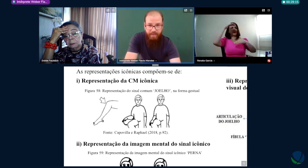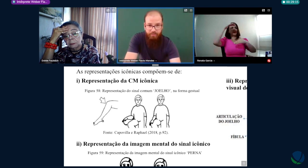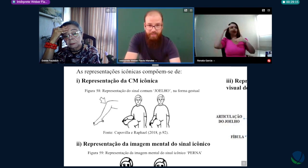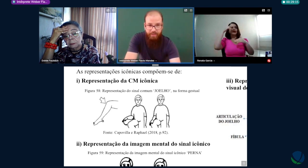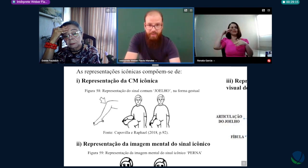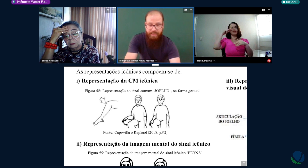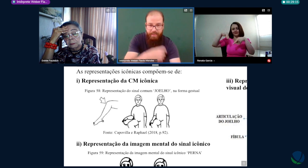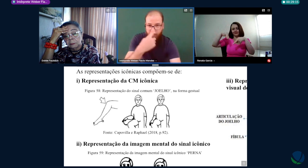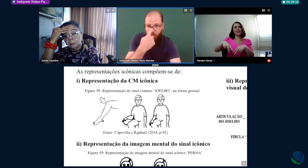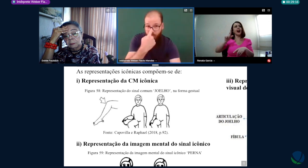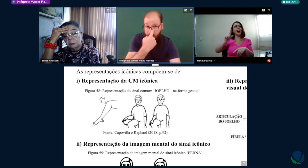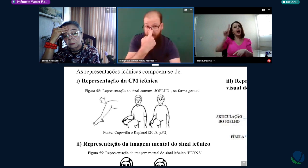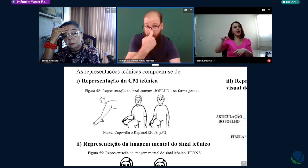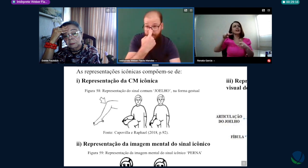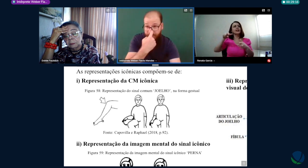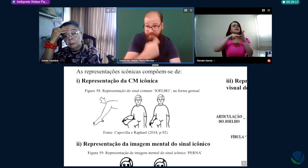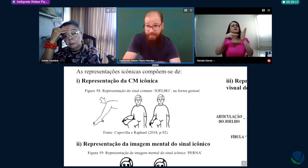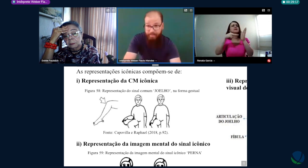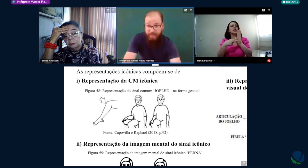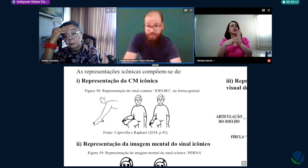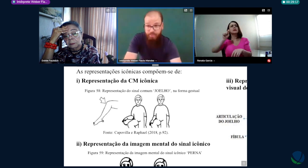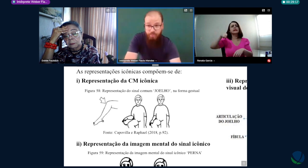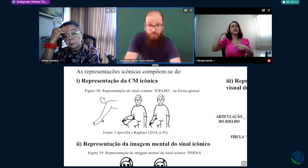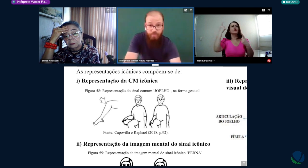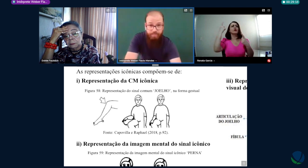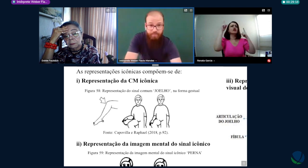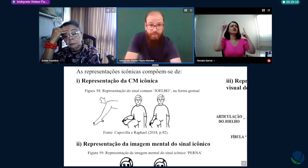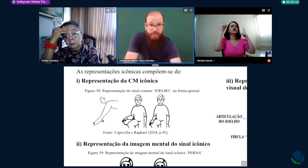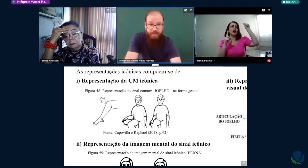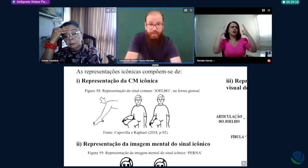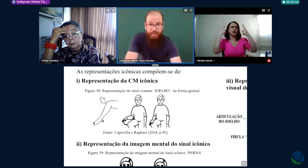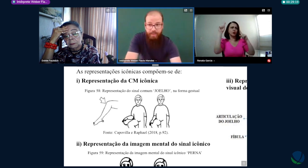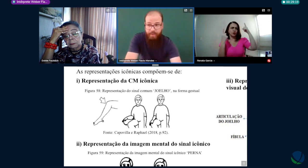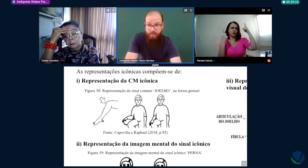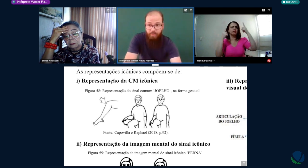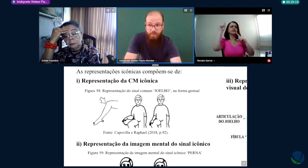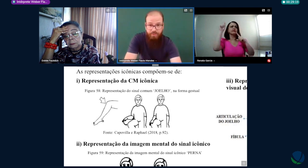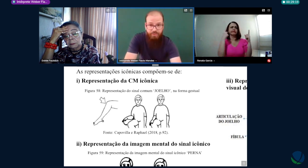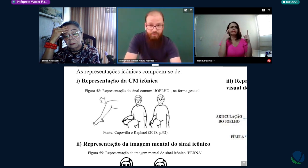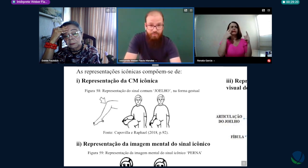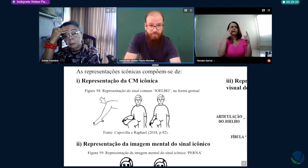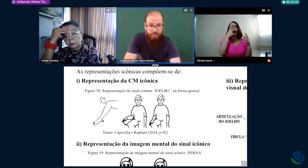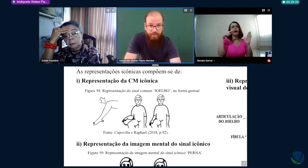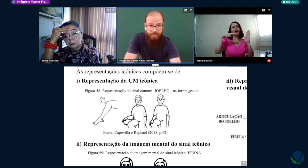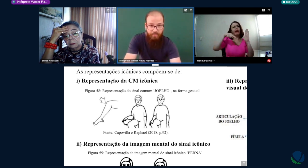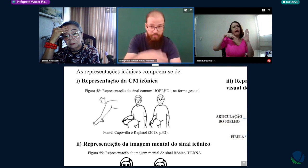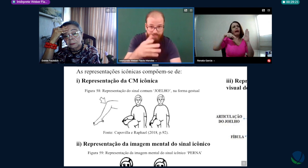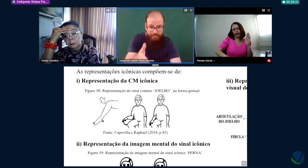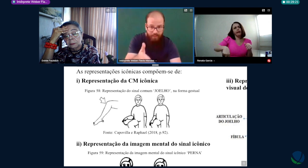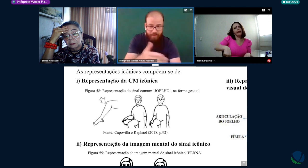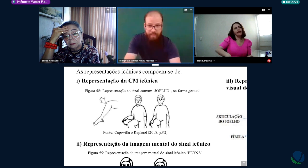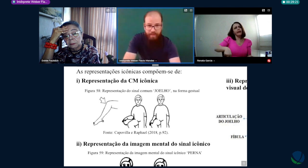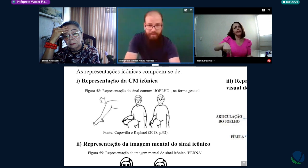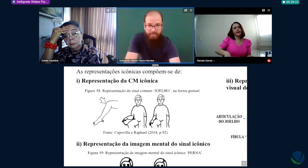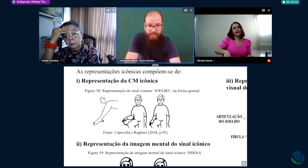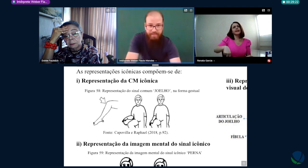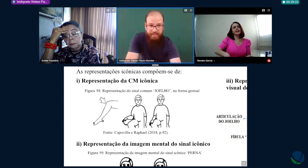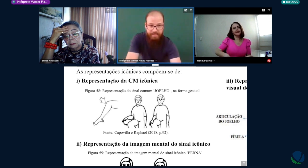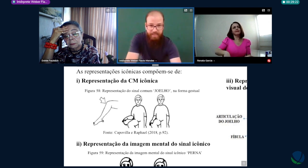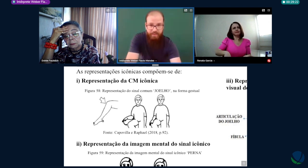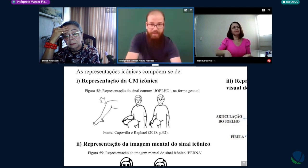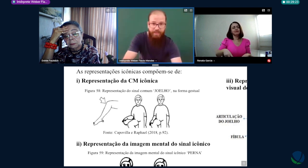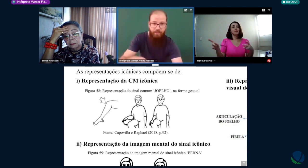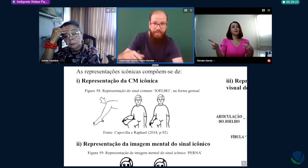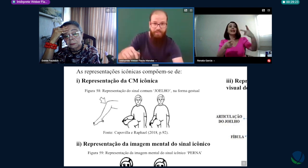E aí eu tenho ali onde está a parte do corpo, e aí eu mostro o sinal, ele tem